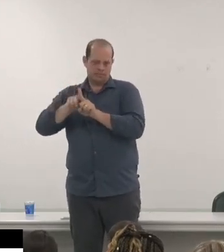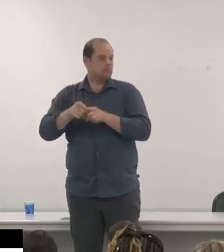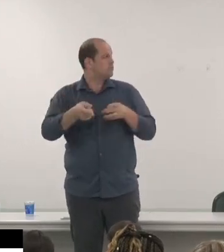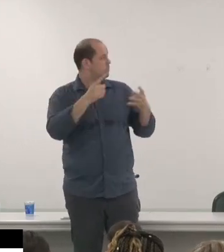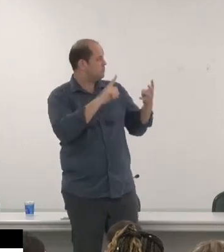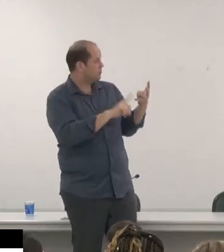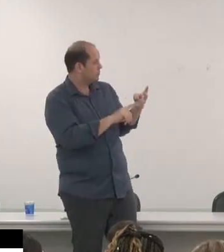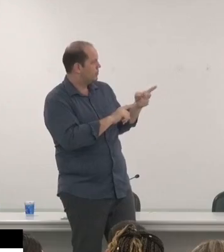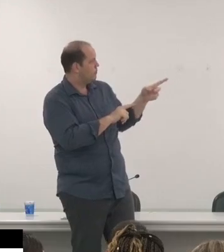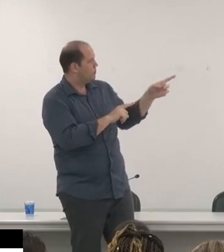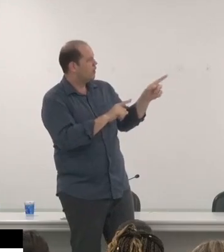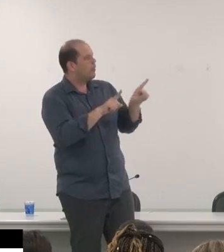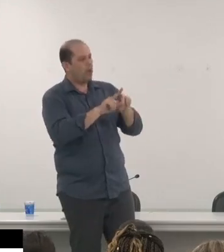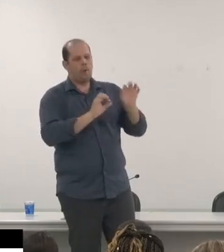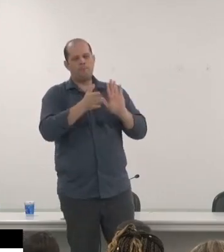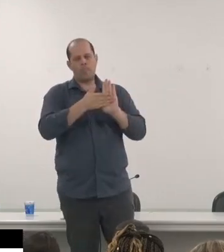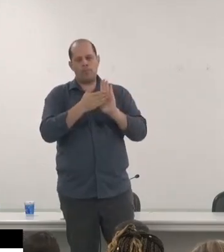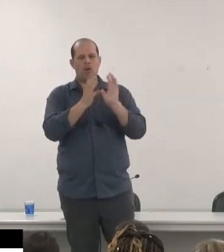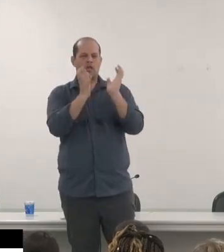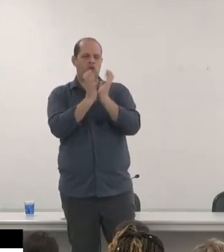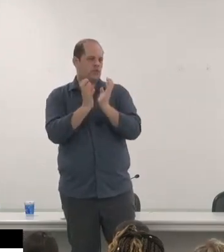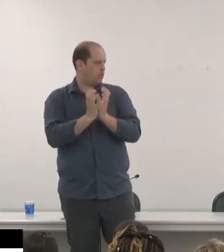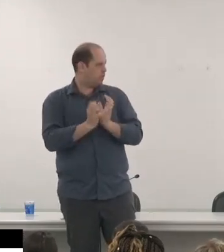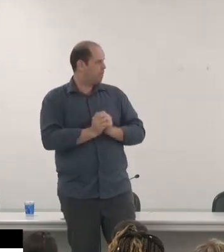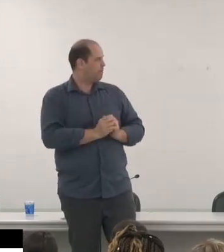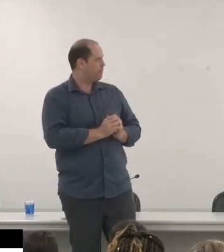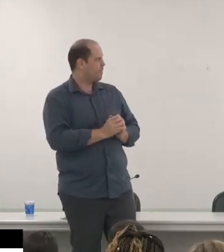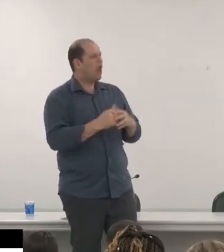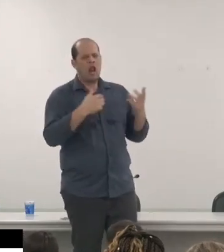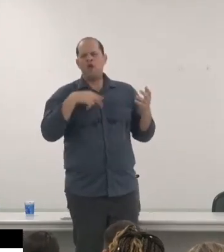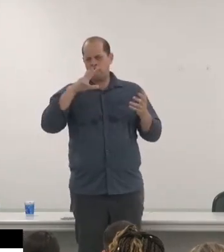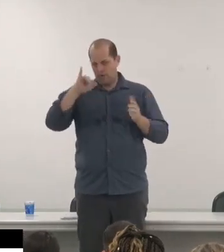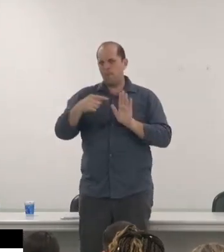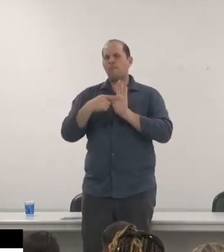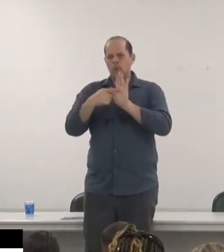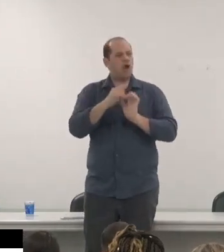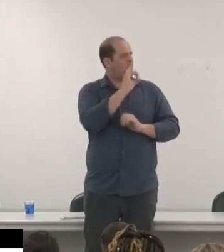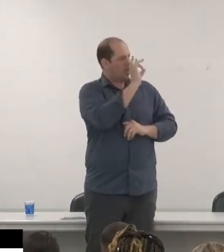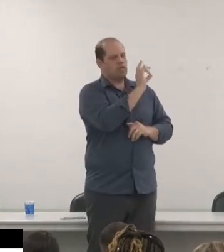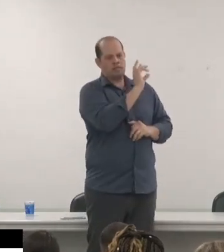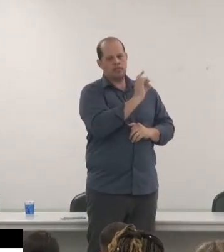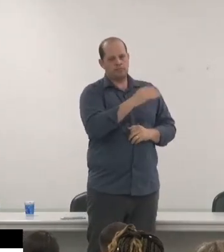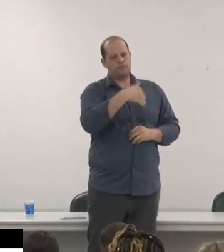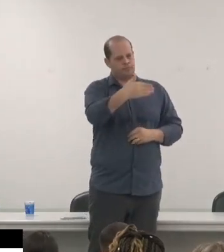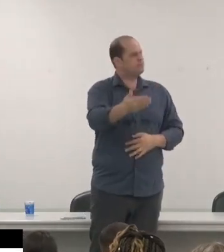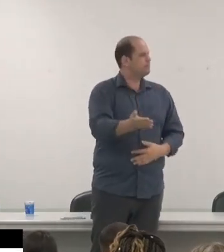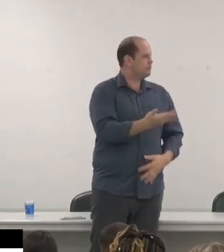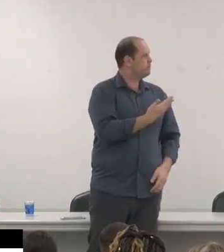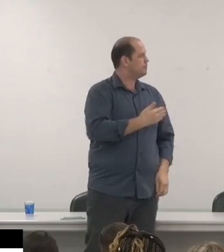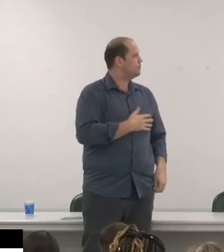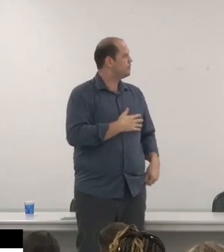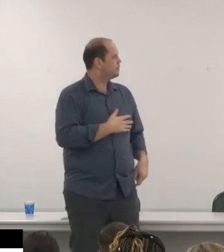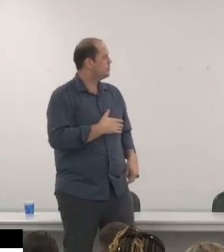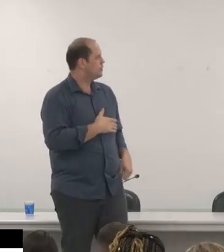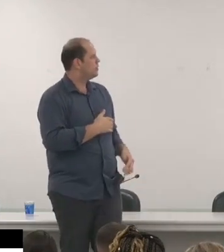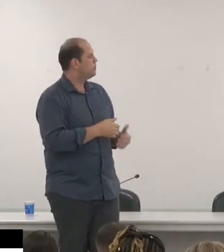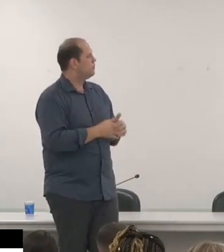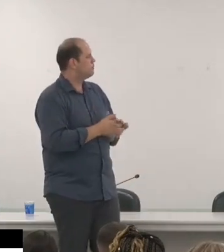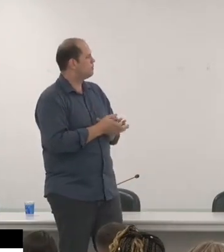dicionários, tanto impressos quanto digitais, e aí, então, a classificação dos empréstimos por modalidade, mas eu vou entrar em detalhe